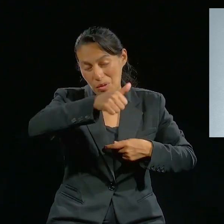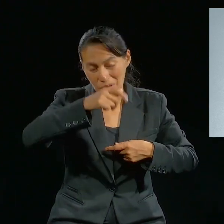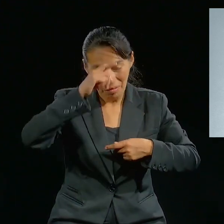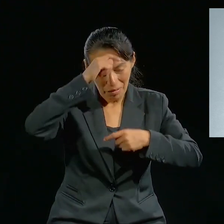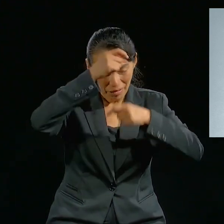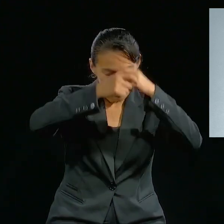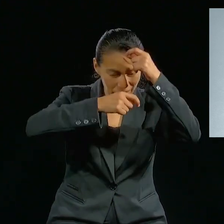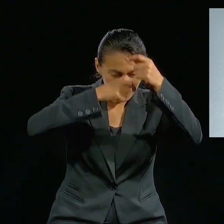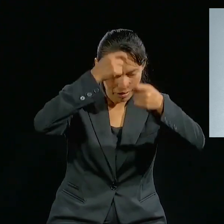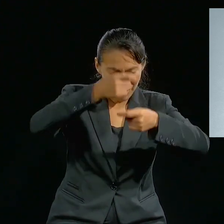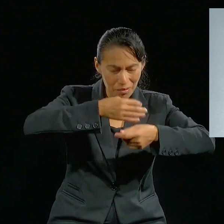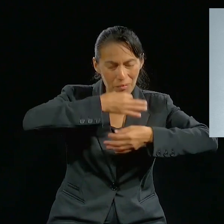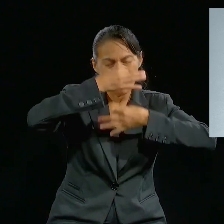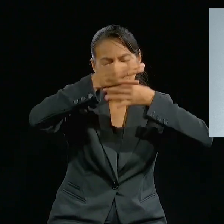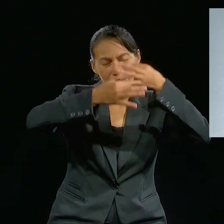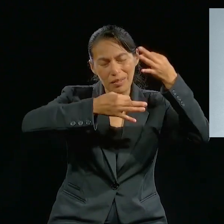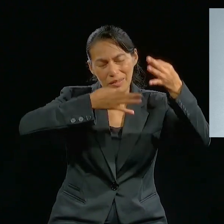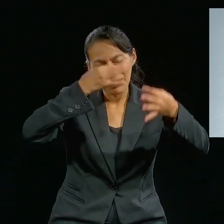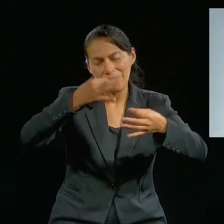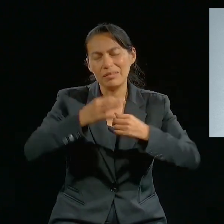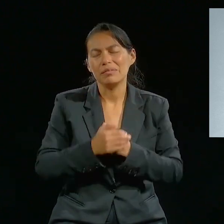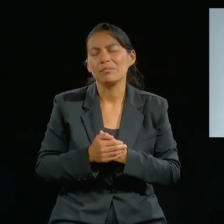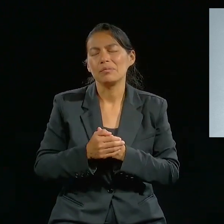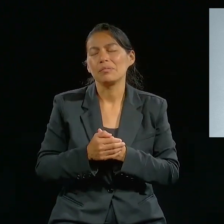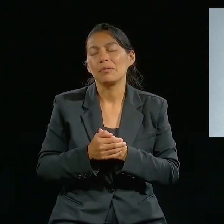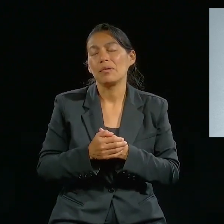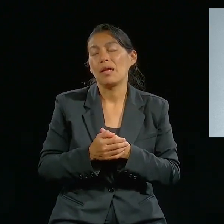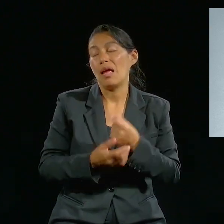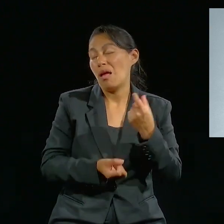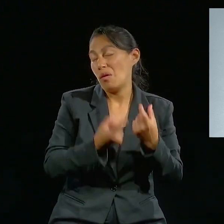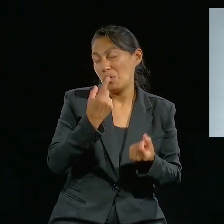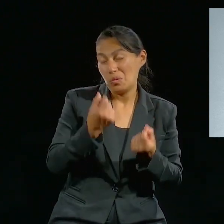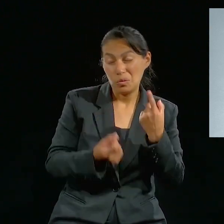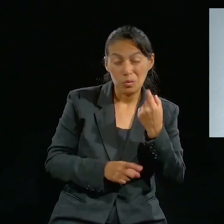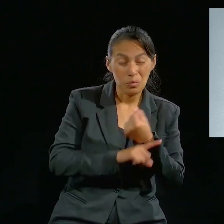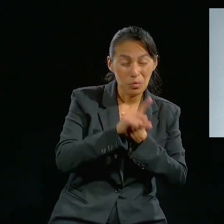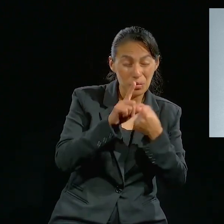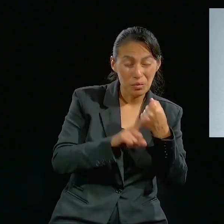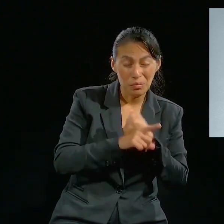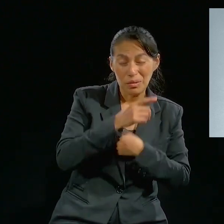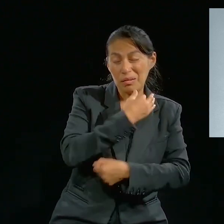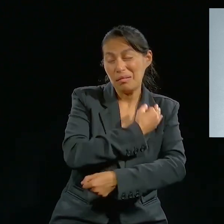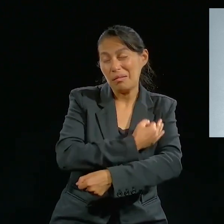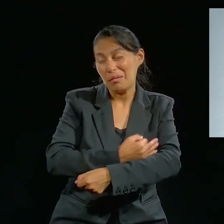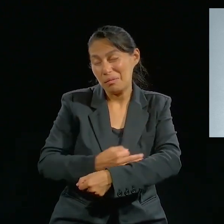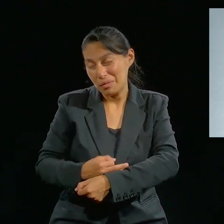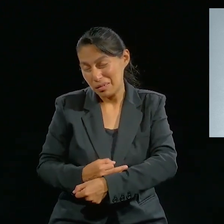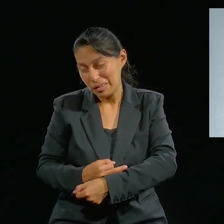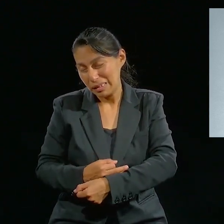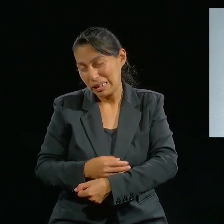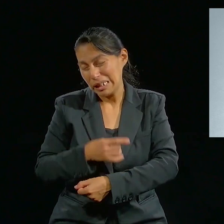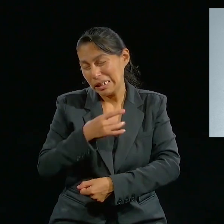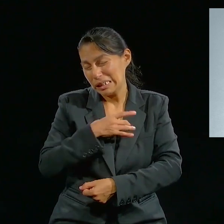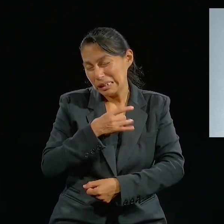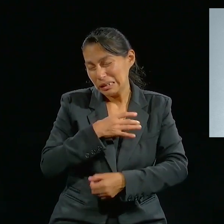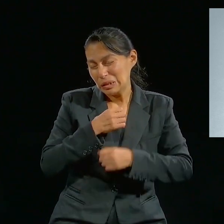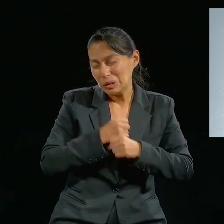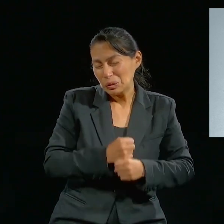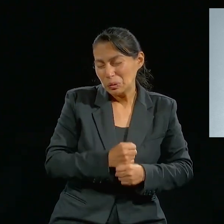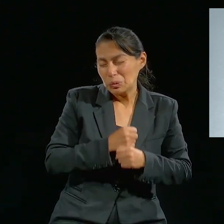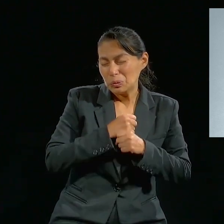para otras personas no hay problemas familiares señor que duelen padre que también